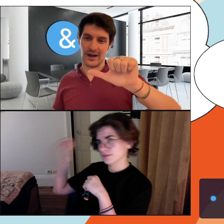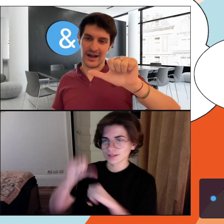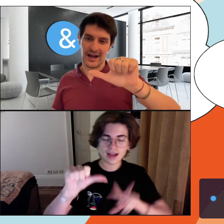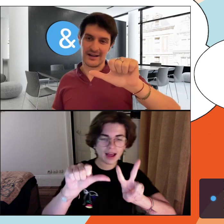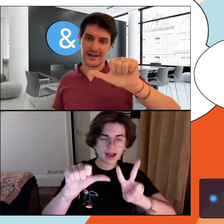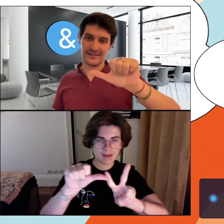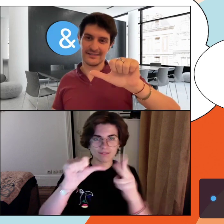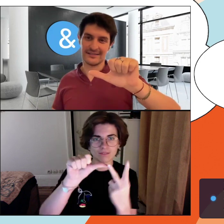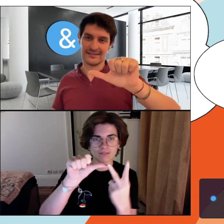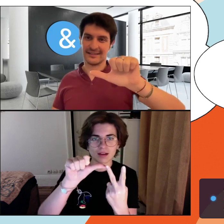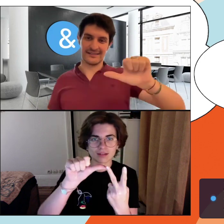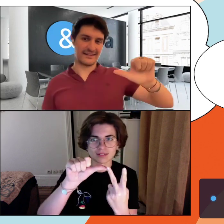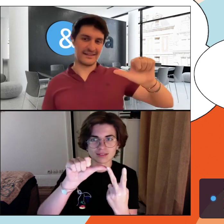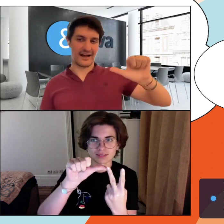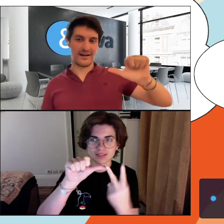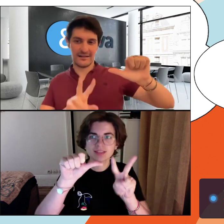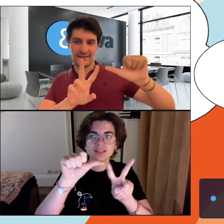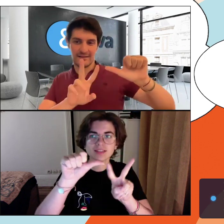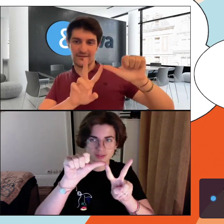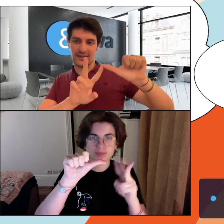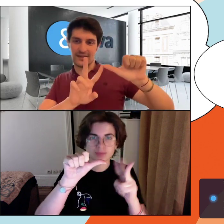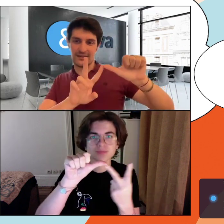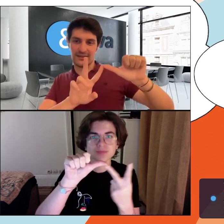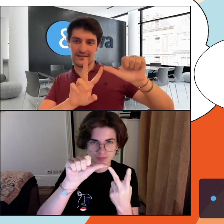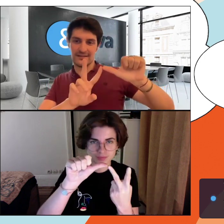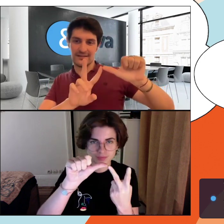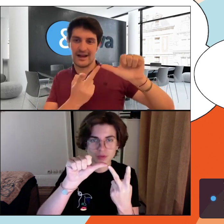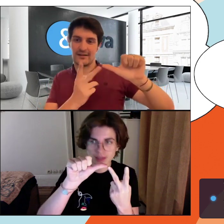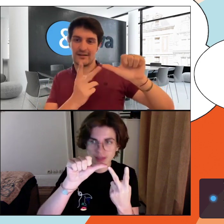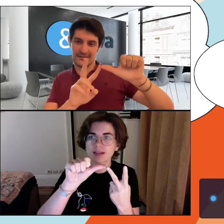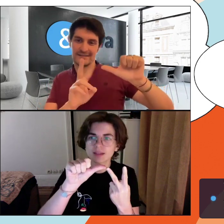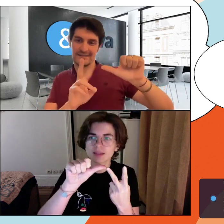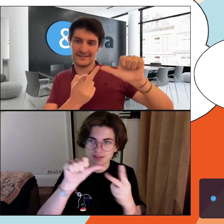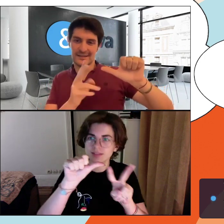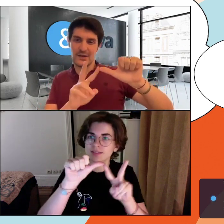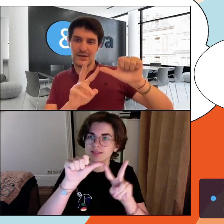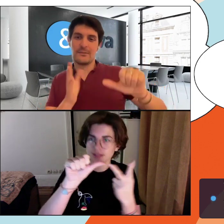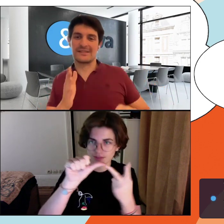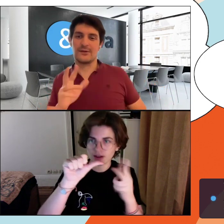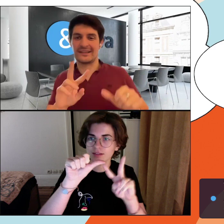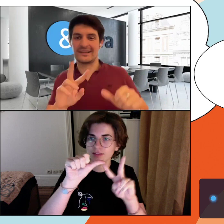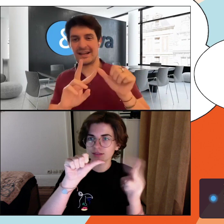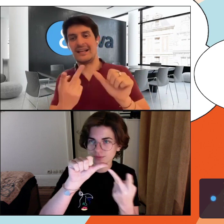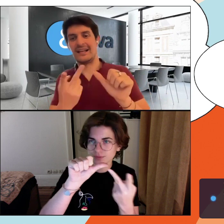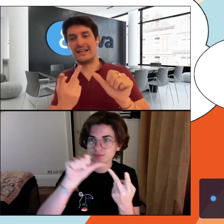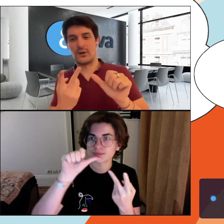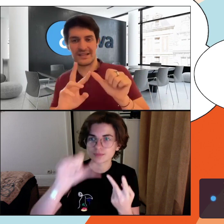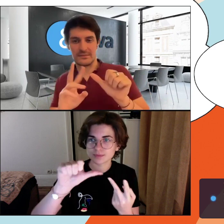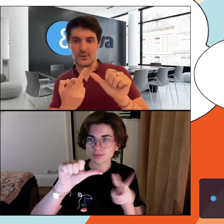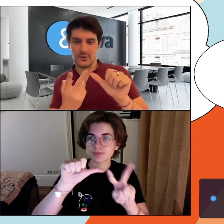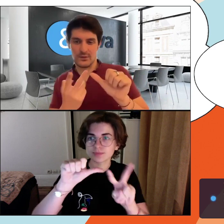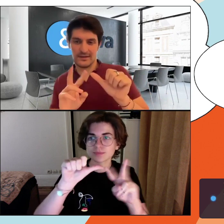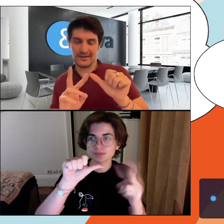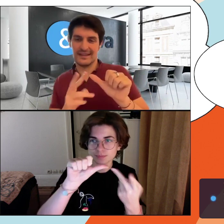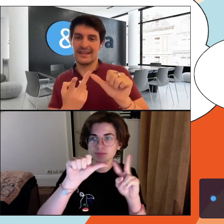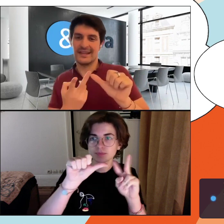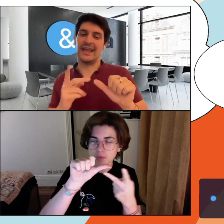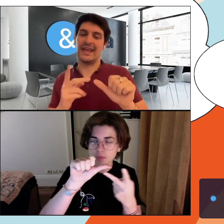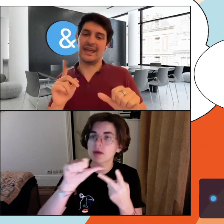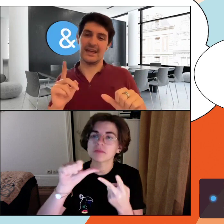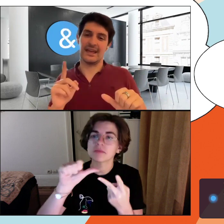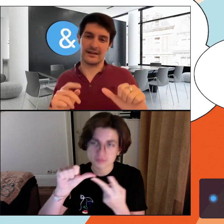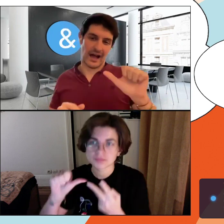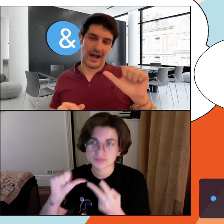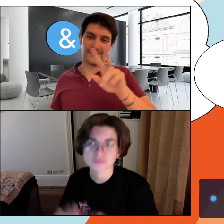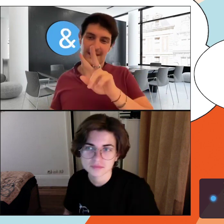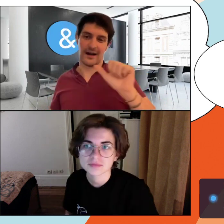A, va. A, B, Ok, A, parce que la transcription pas mal. est